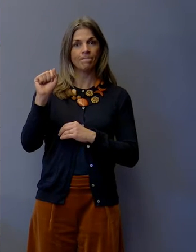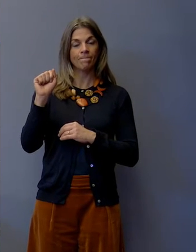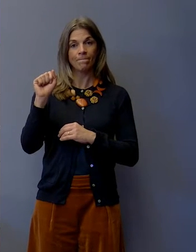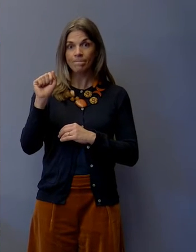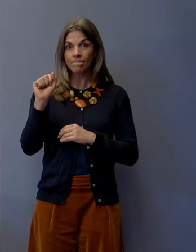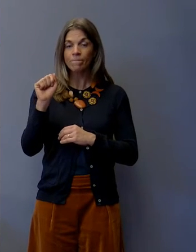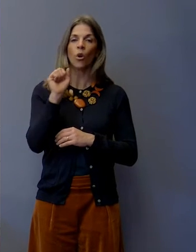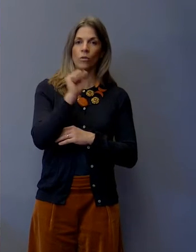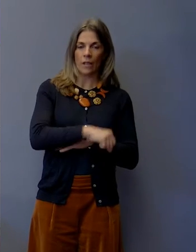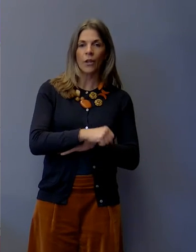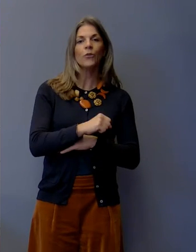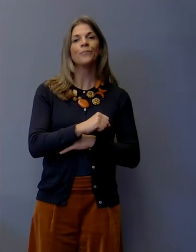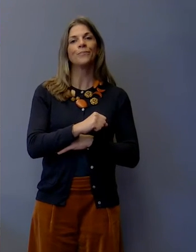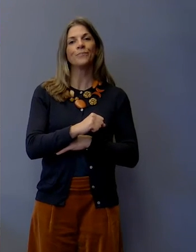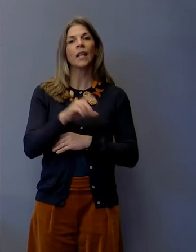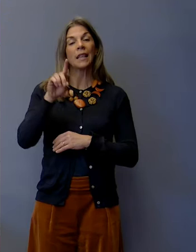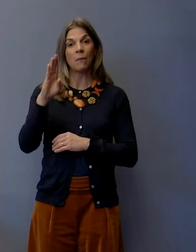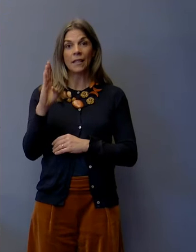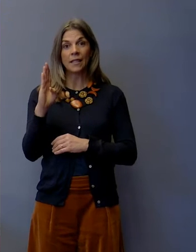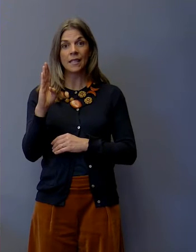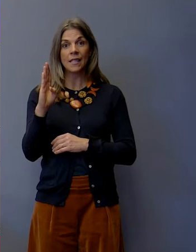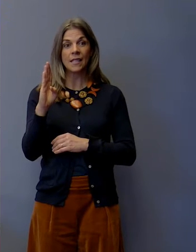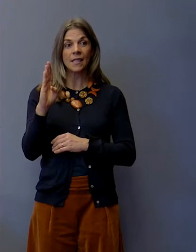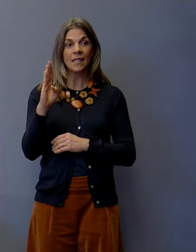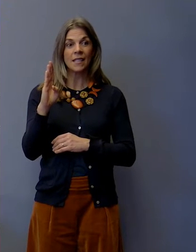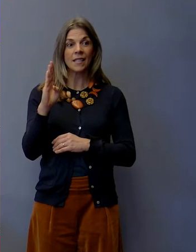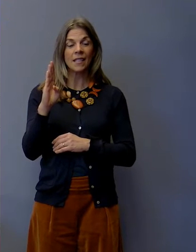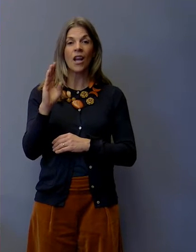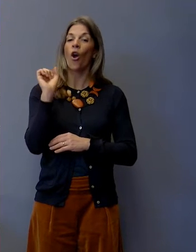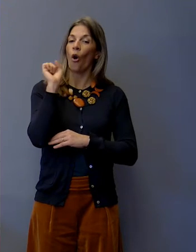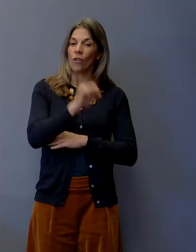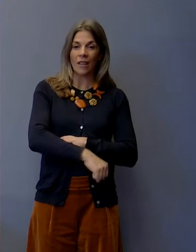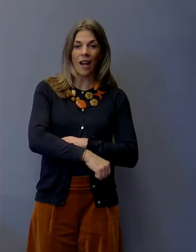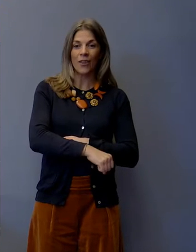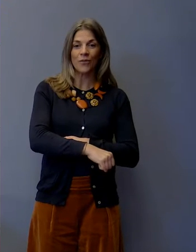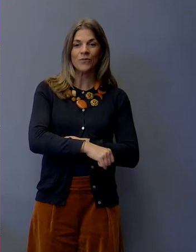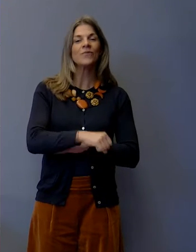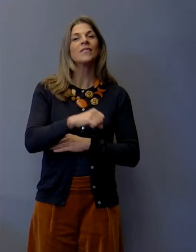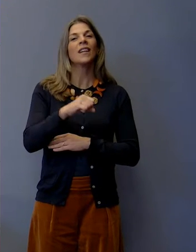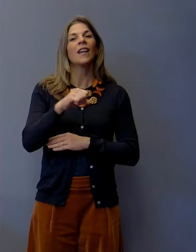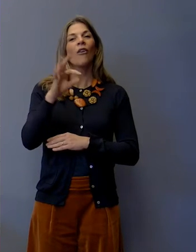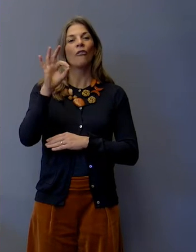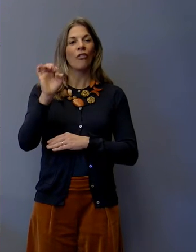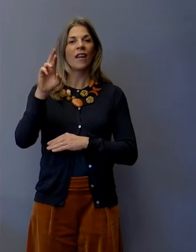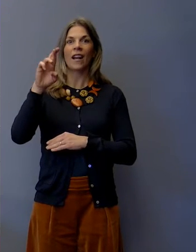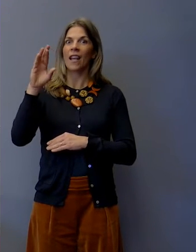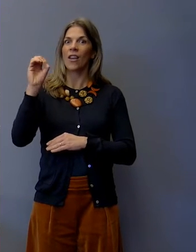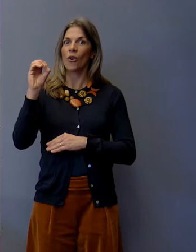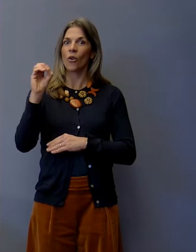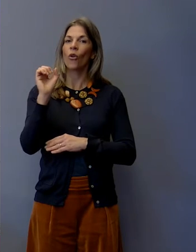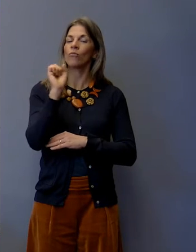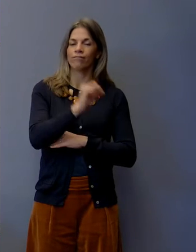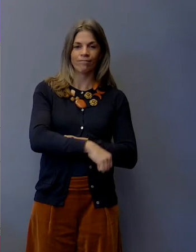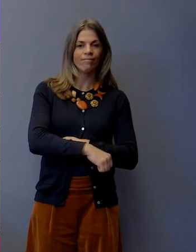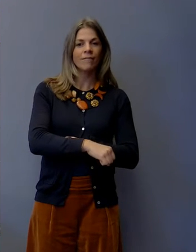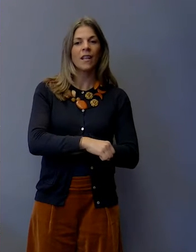contrario consigliere de benedictis contrario consigliere ferrero contrario il